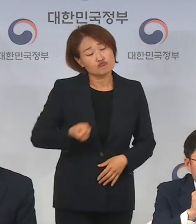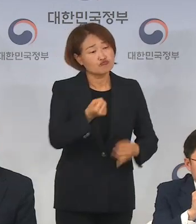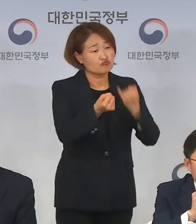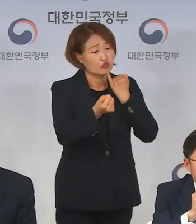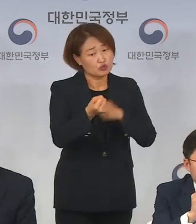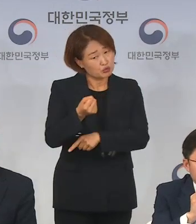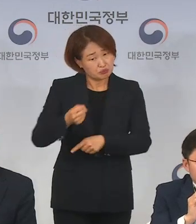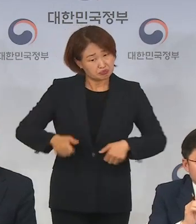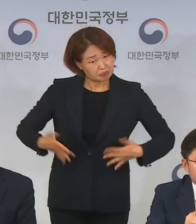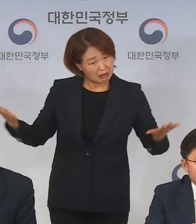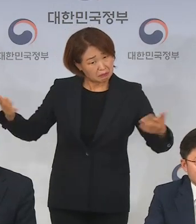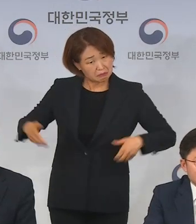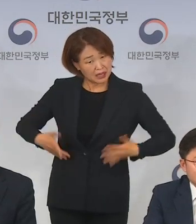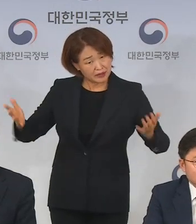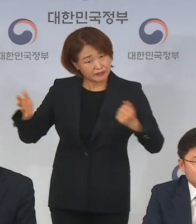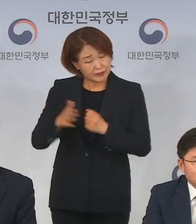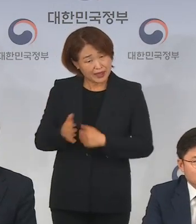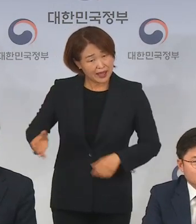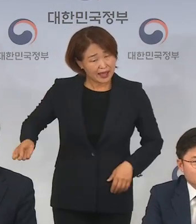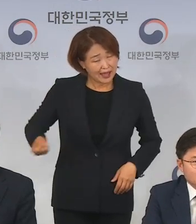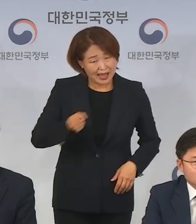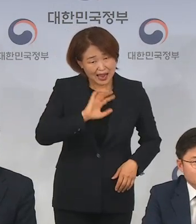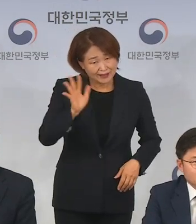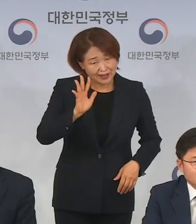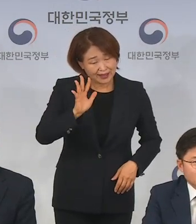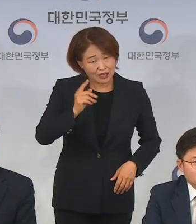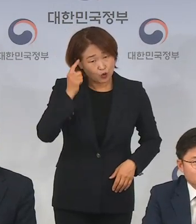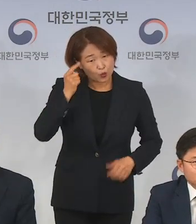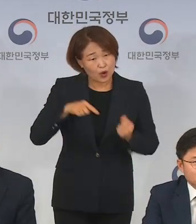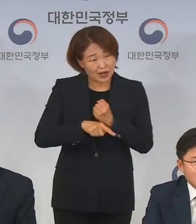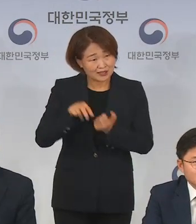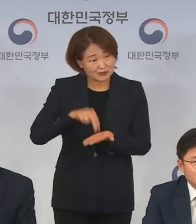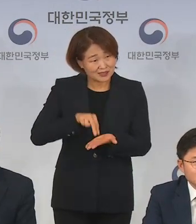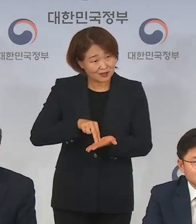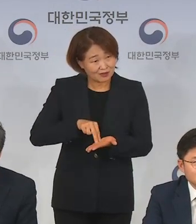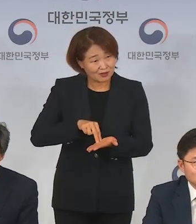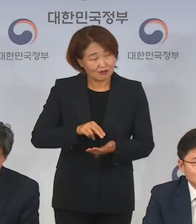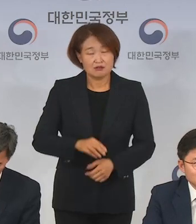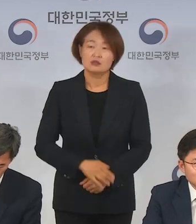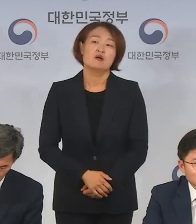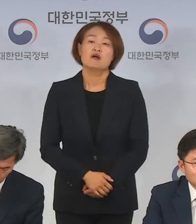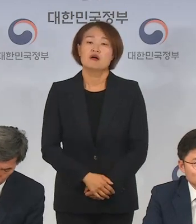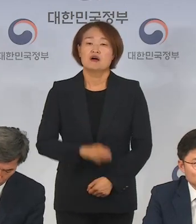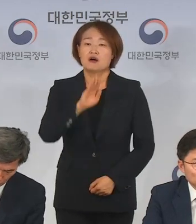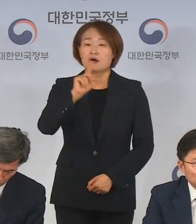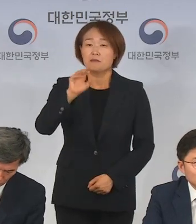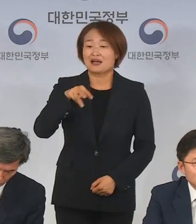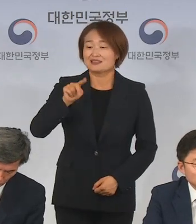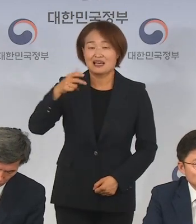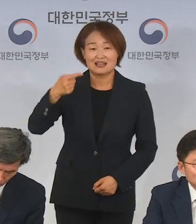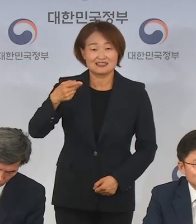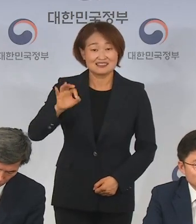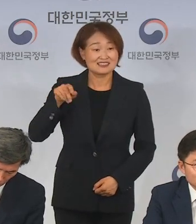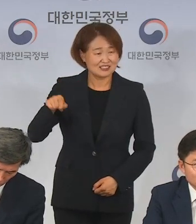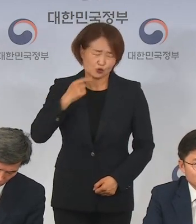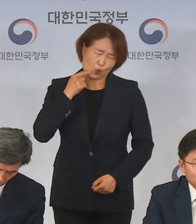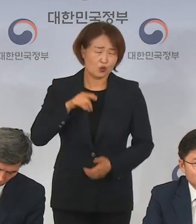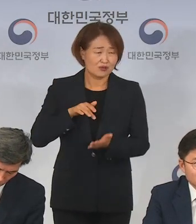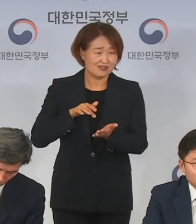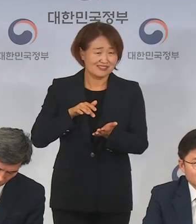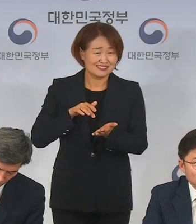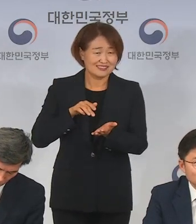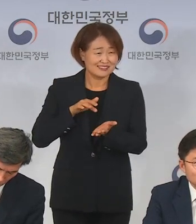필요 없기 때문에 가져가지 않는 건가요? 과학적으로? 방사능 측정기 부분만 말씀을 좀